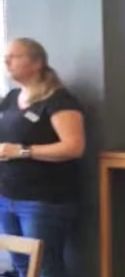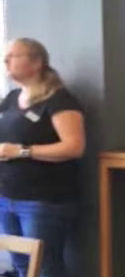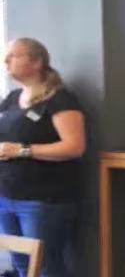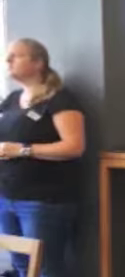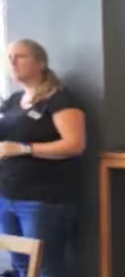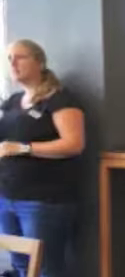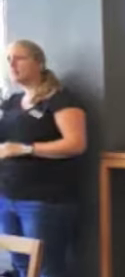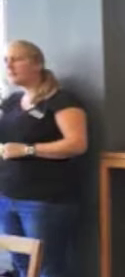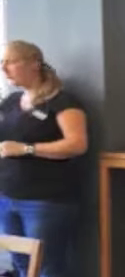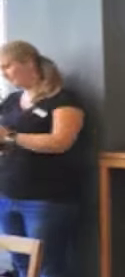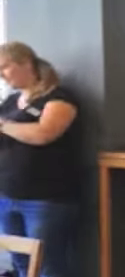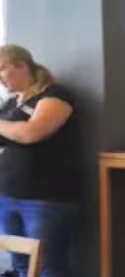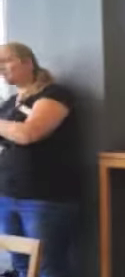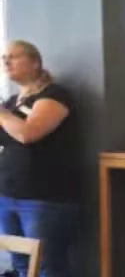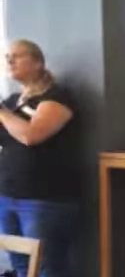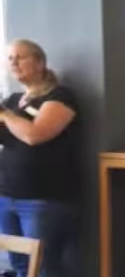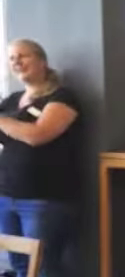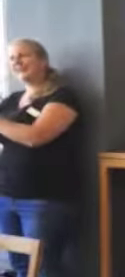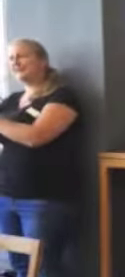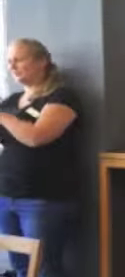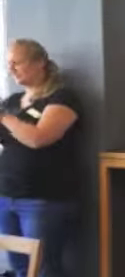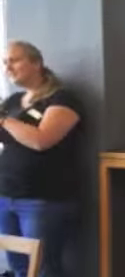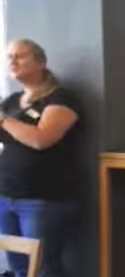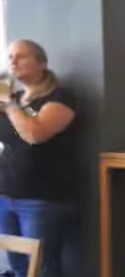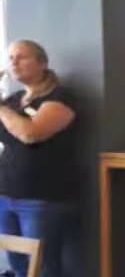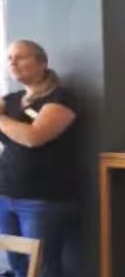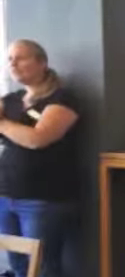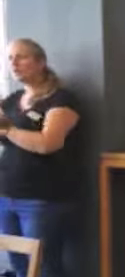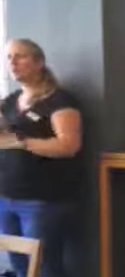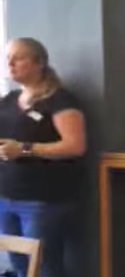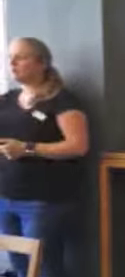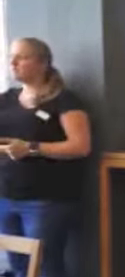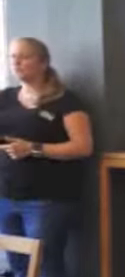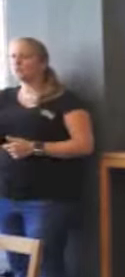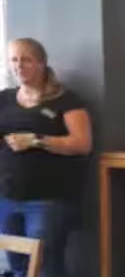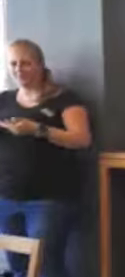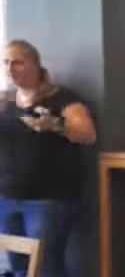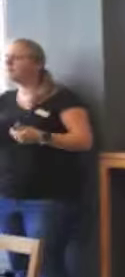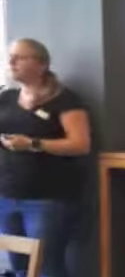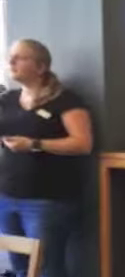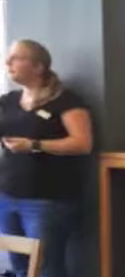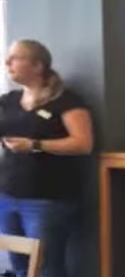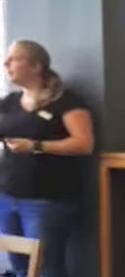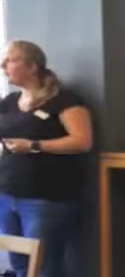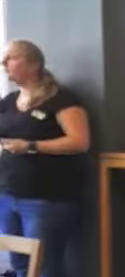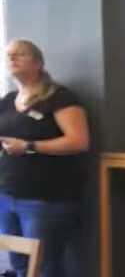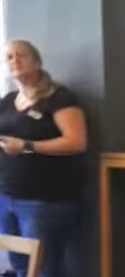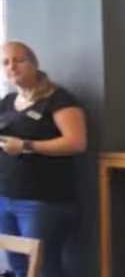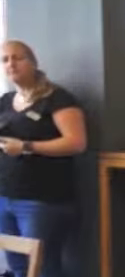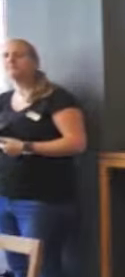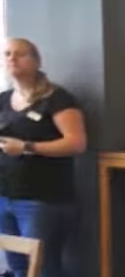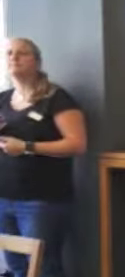Så Gunilla får prata lite grann om innehållet i det här företaget. Ja, Gunilla. Ska du